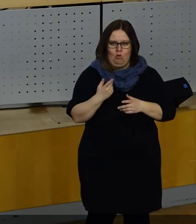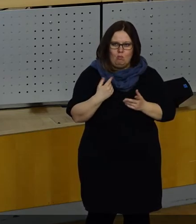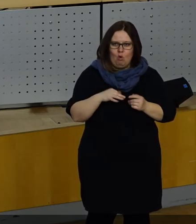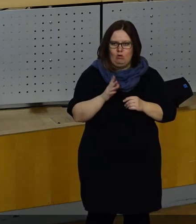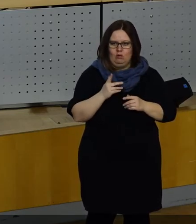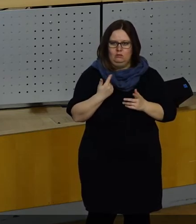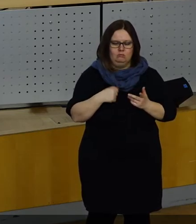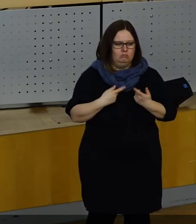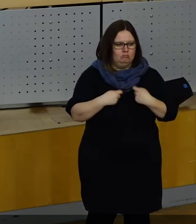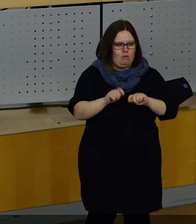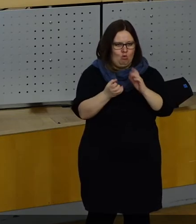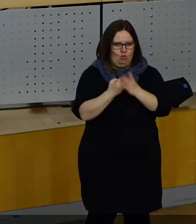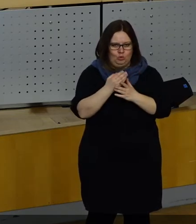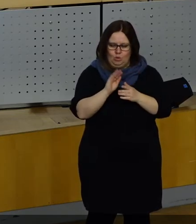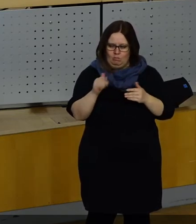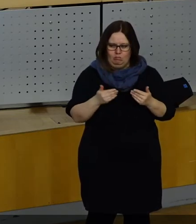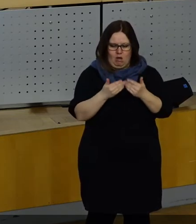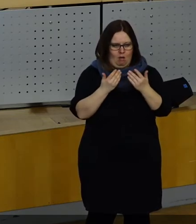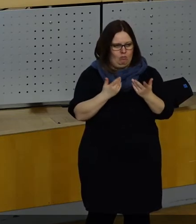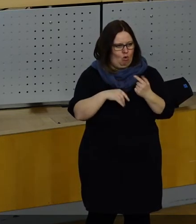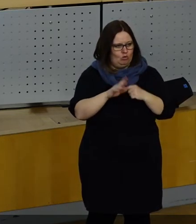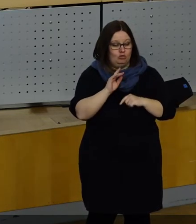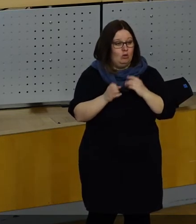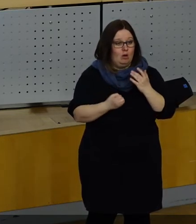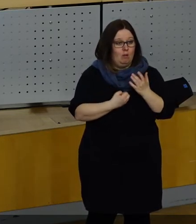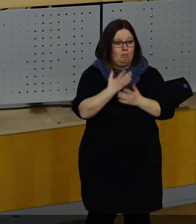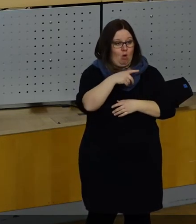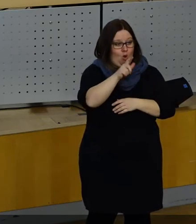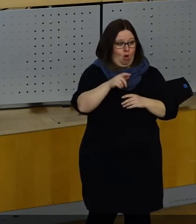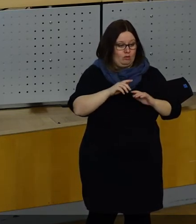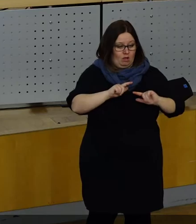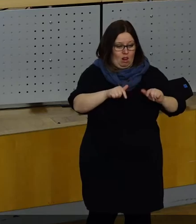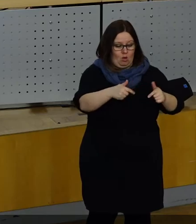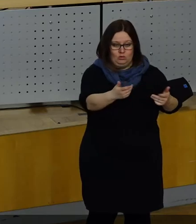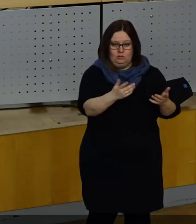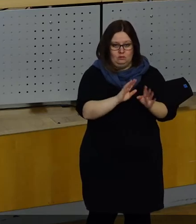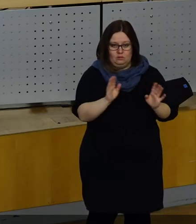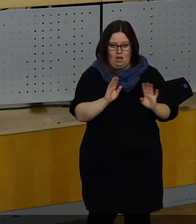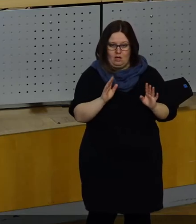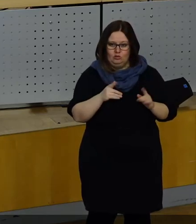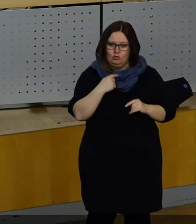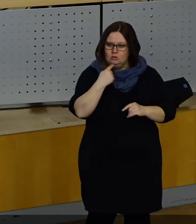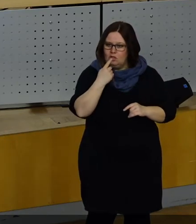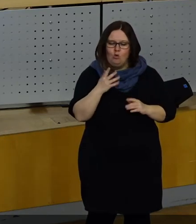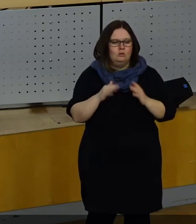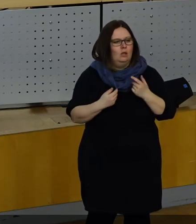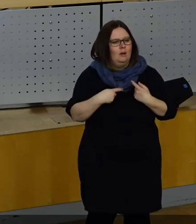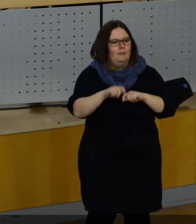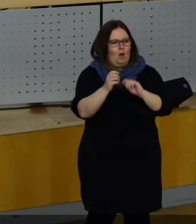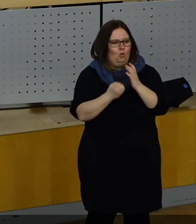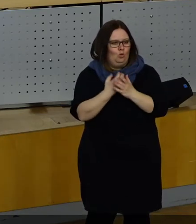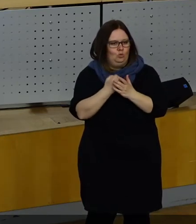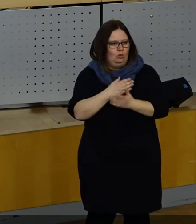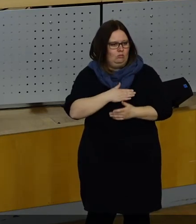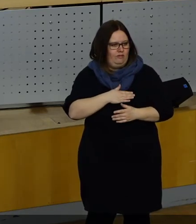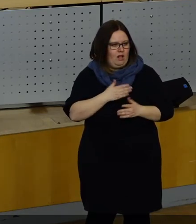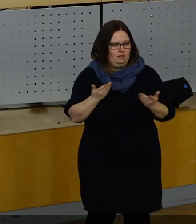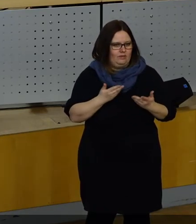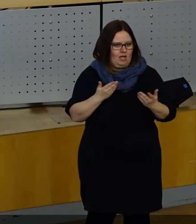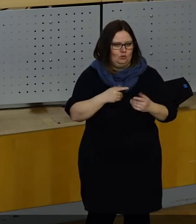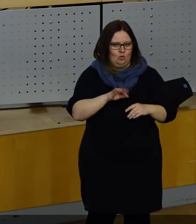der große Schlag gegen die Baukultur in Dresden, der gar nicht von Bauleuten ausgeübt ist, sondern ganz klar macht, etwas, was die Baukultur, was die Städte am